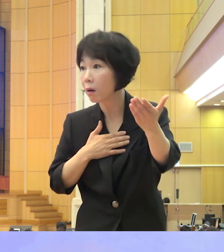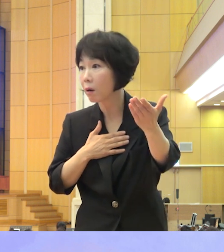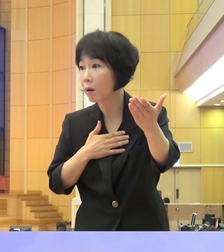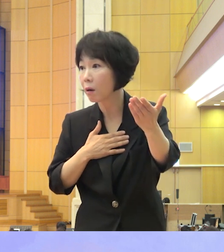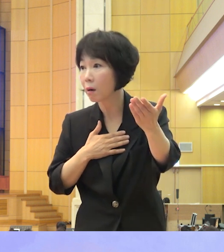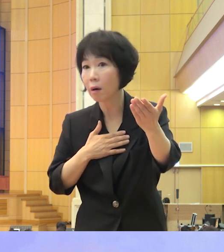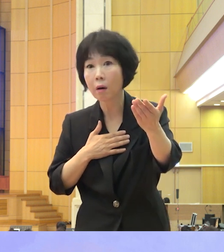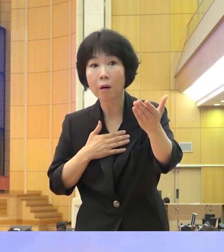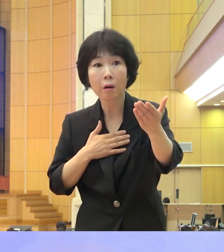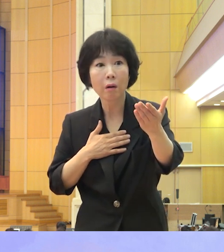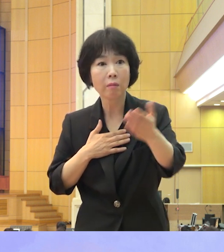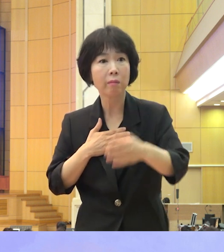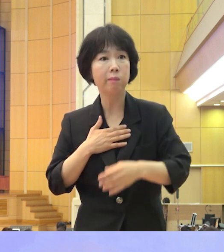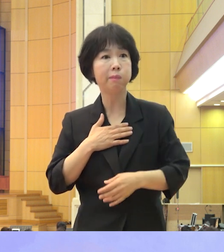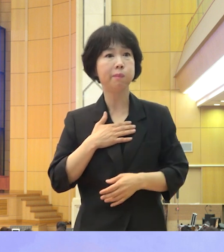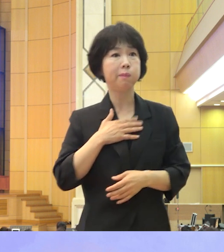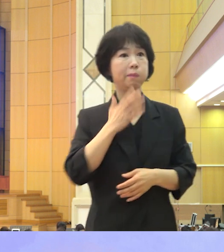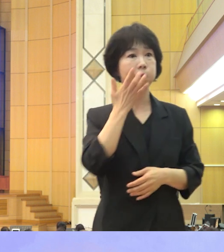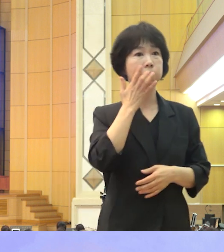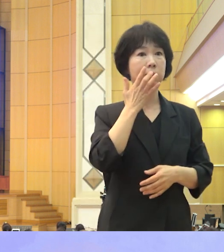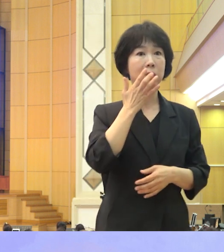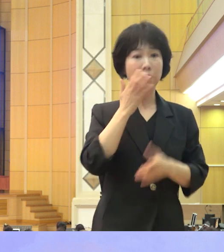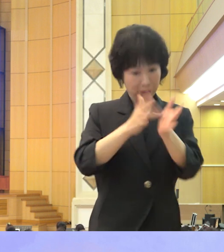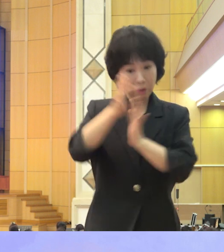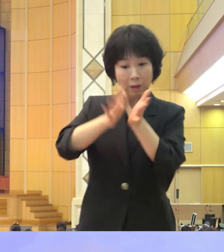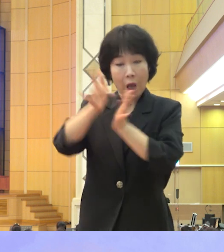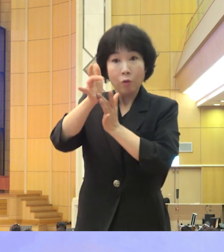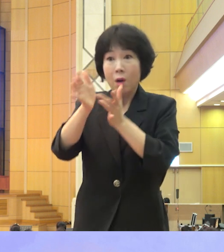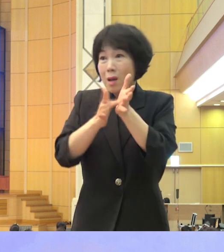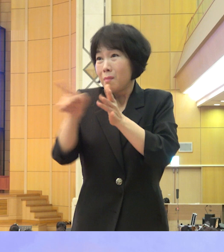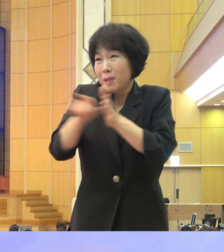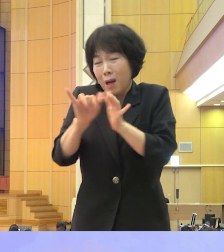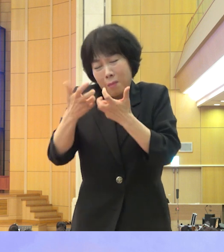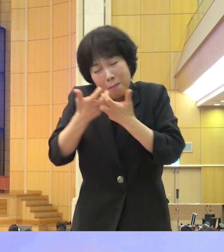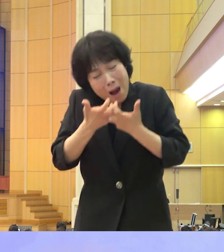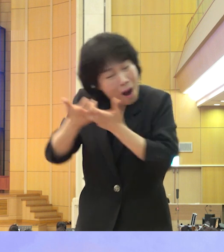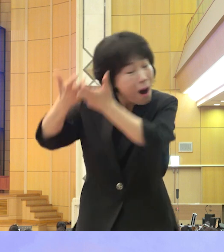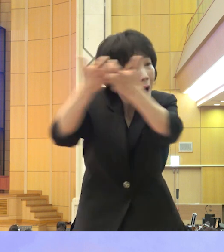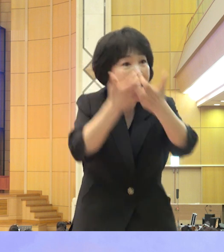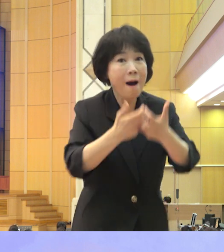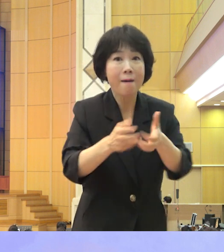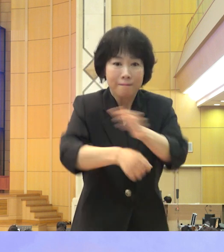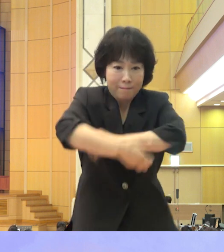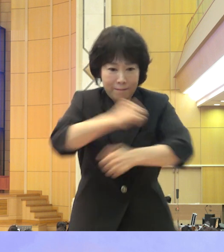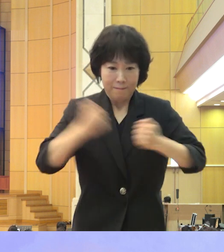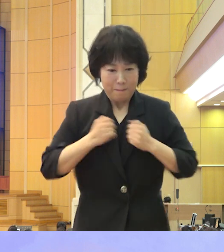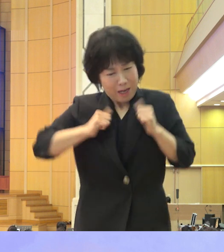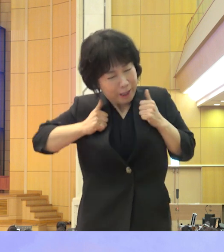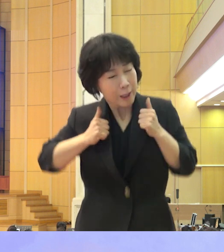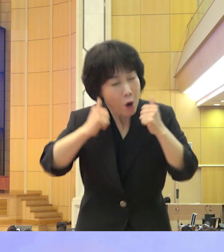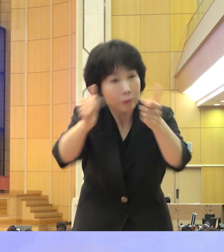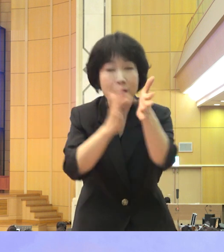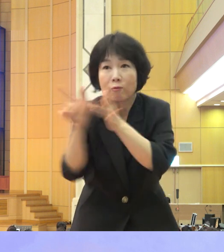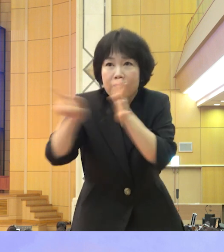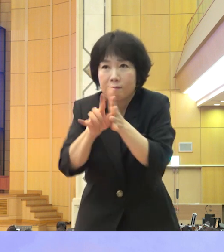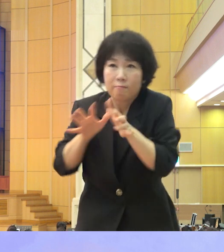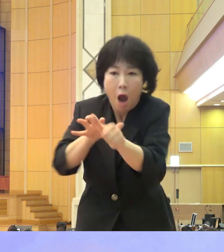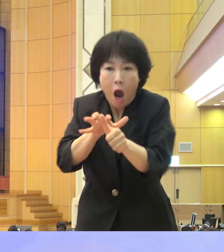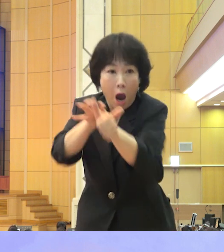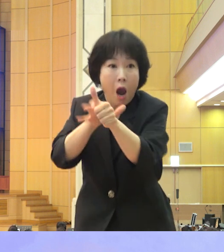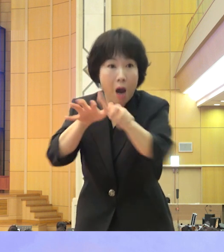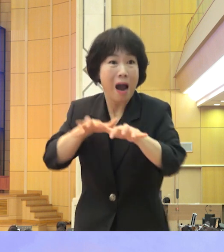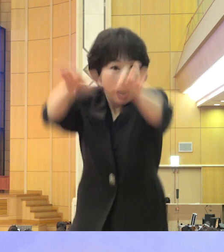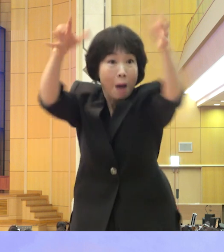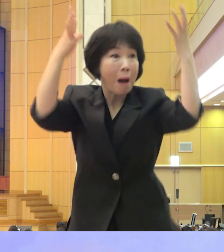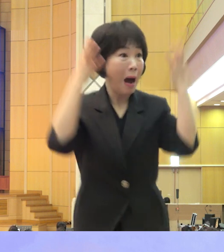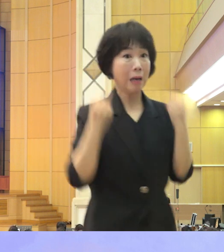예수님 당시에 예수님을 따르고 예수님을 믿는다 하고 열심히 예수님을 따르는